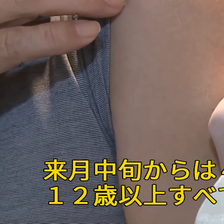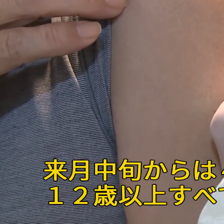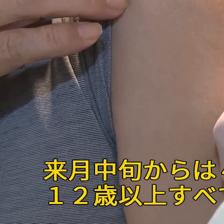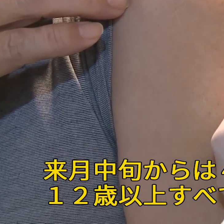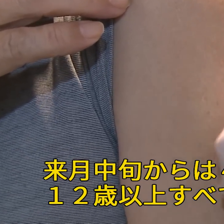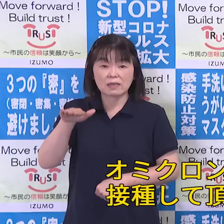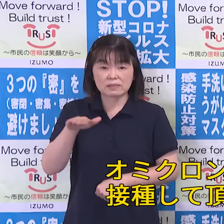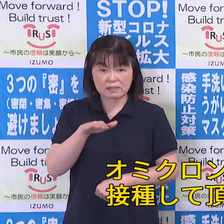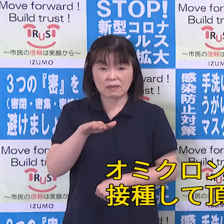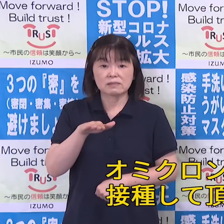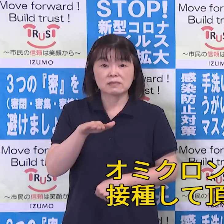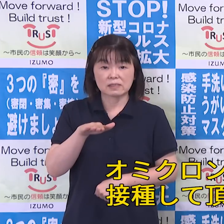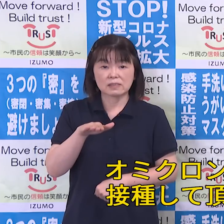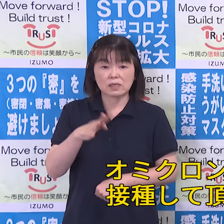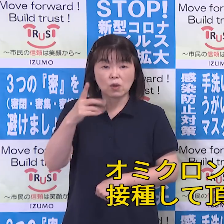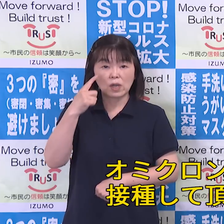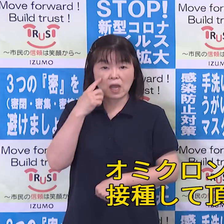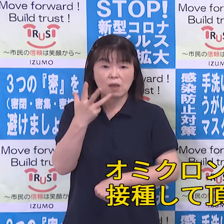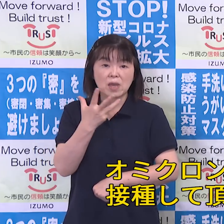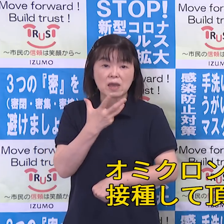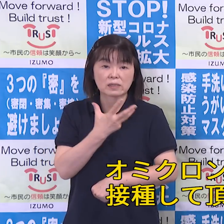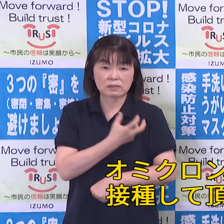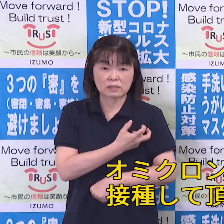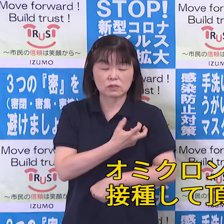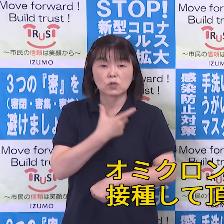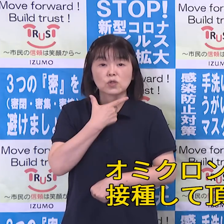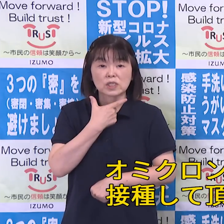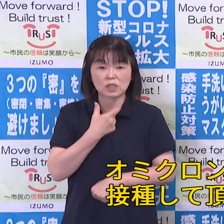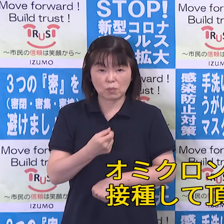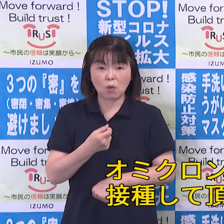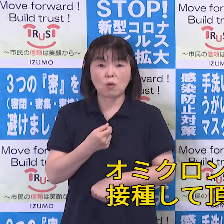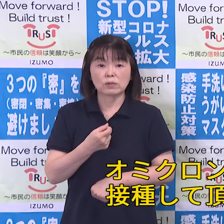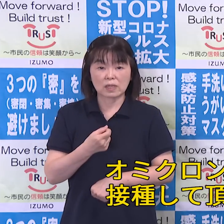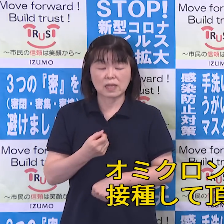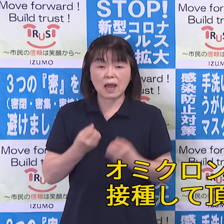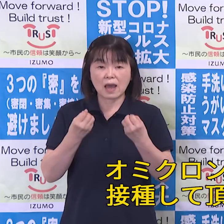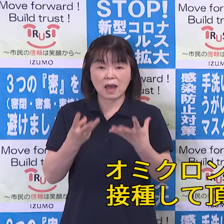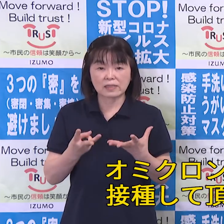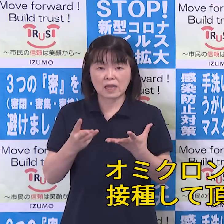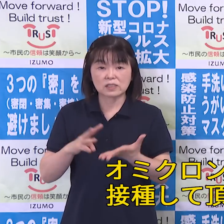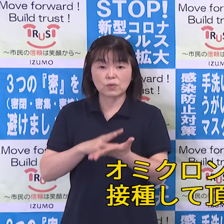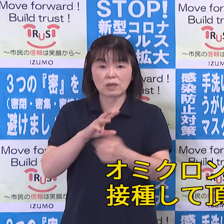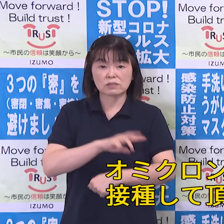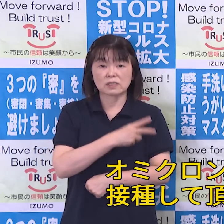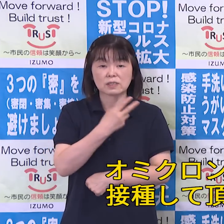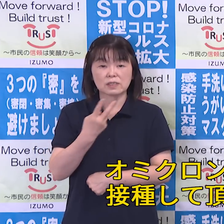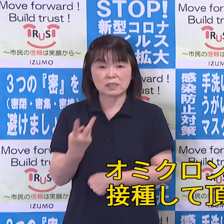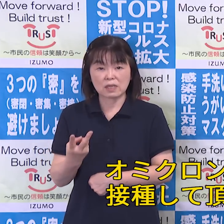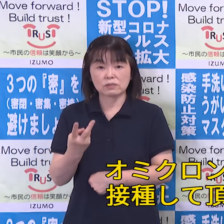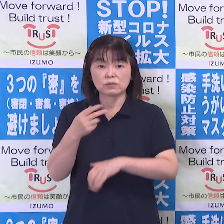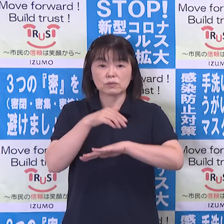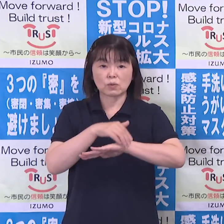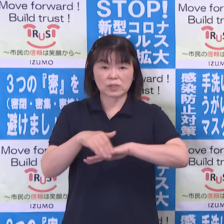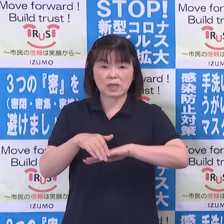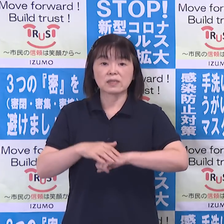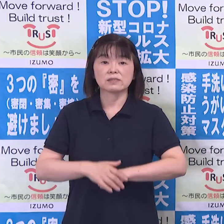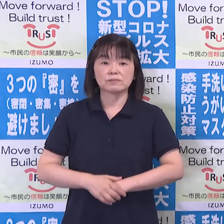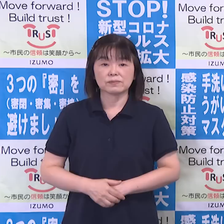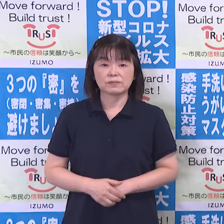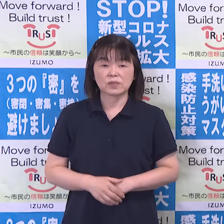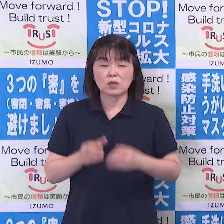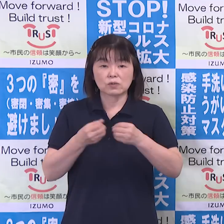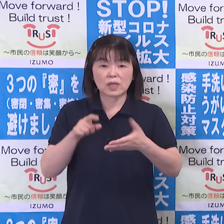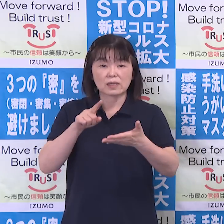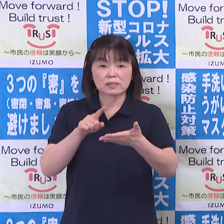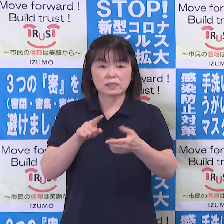対象にオミクロン株対応ワクチンを接種していただけるようにいたします。具体的